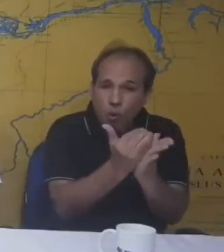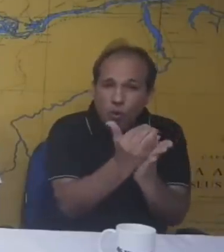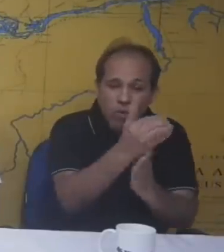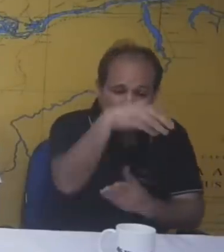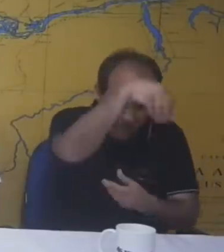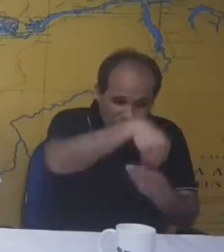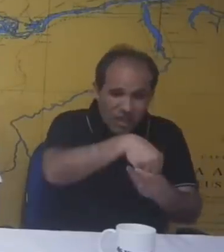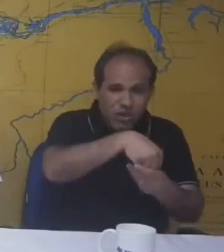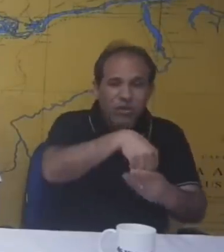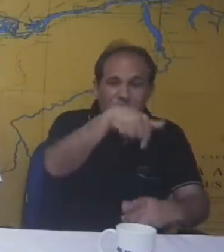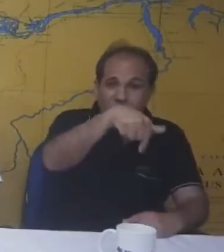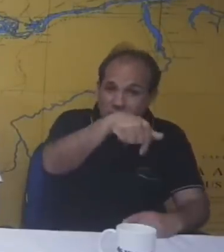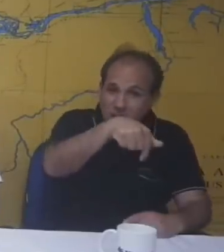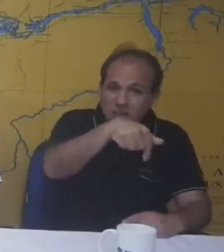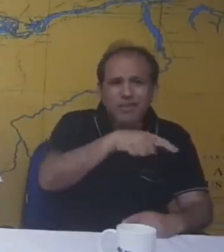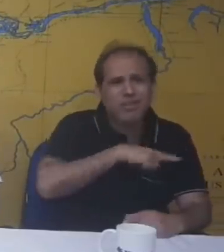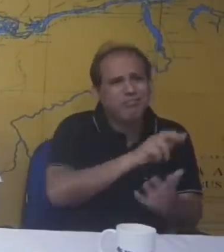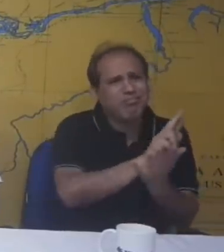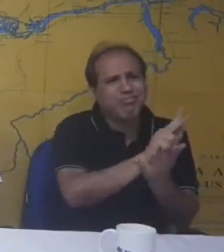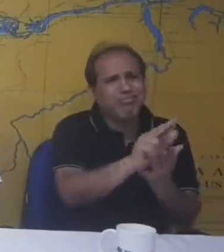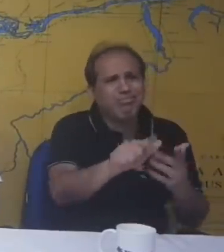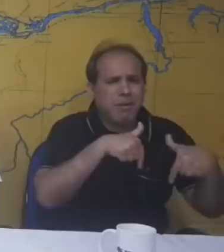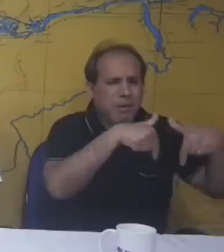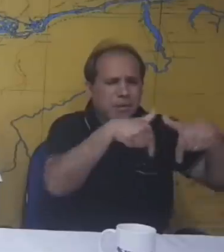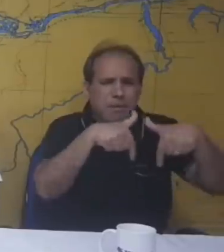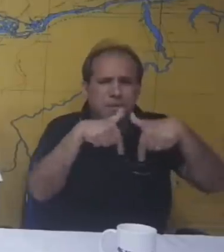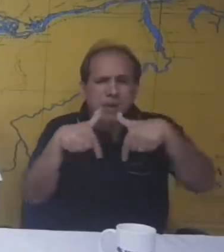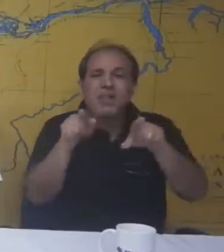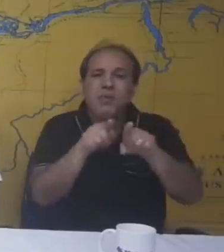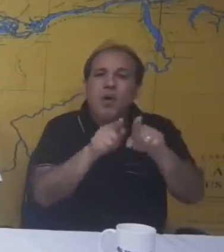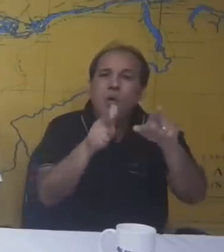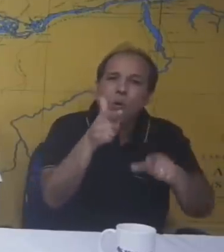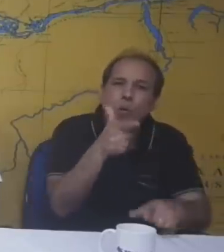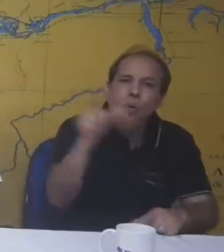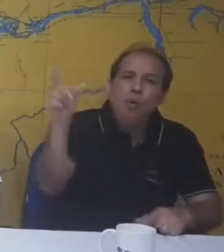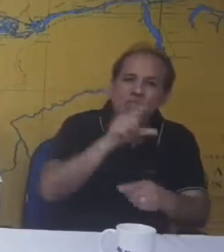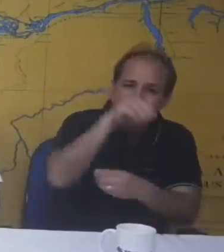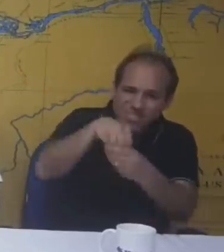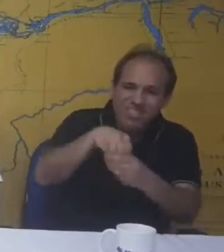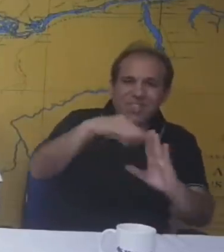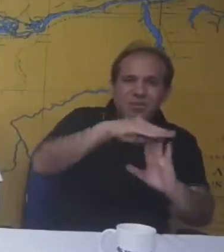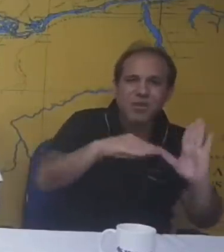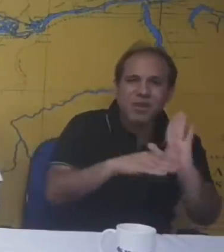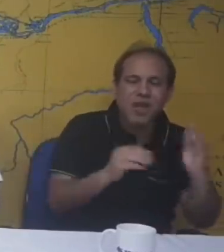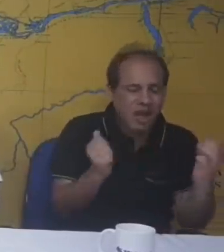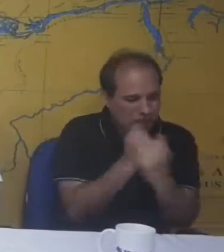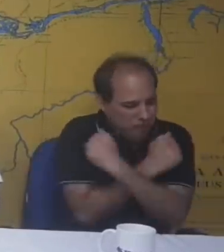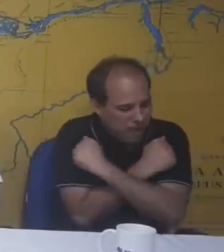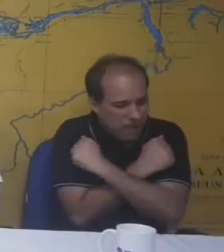aqui dentre centenas de ações que está também num outro grande programa, que é Abrace